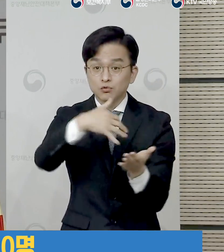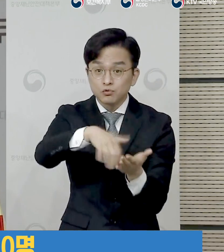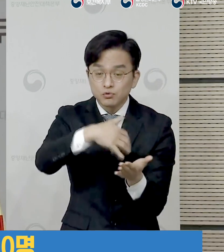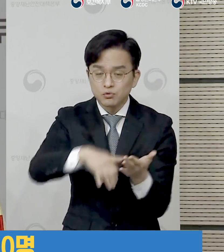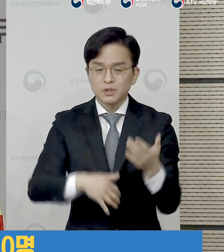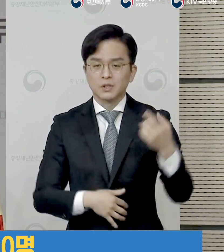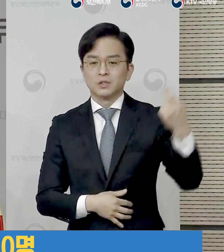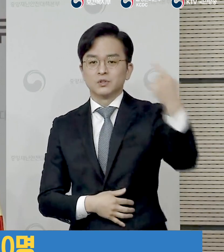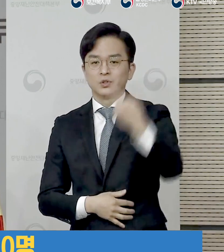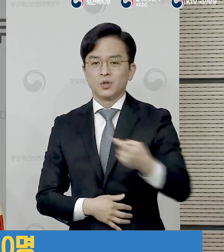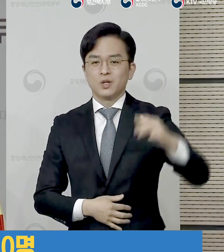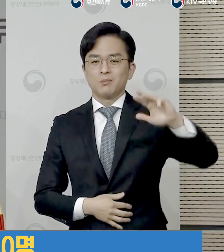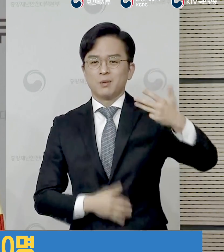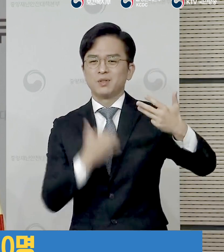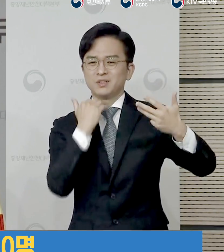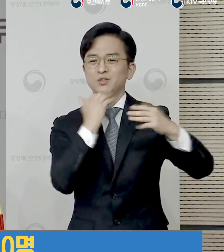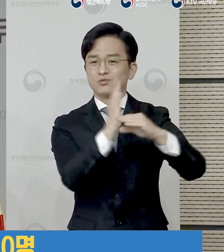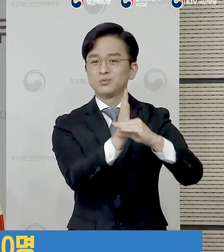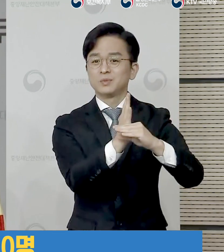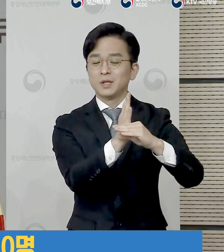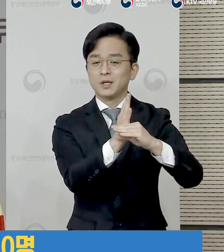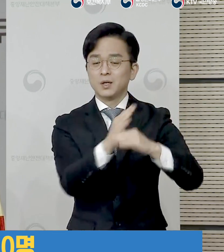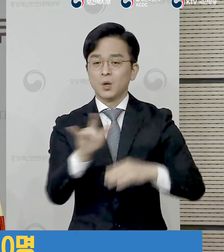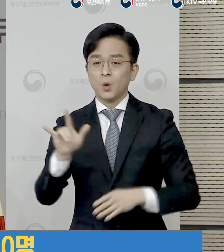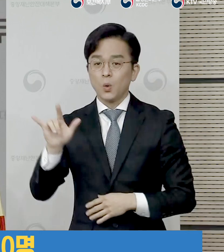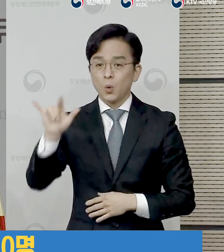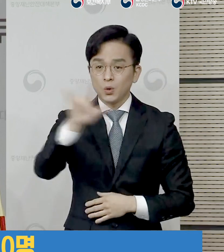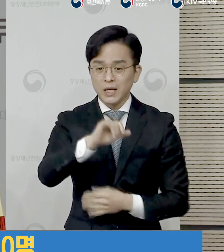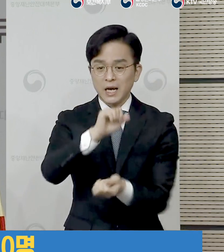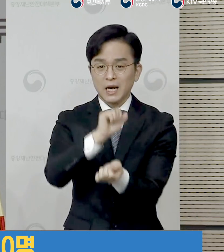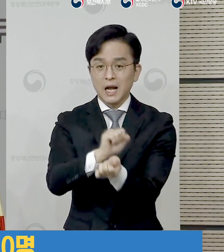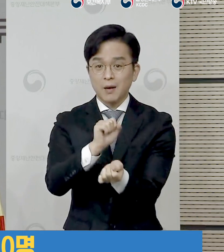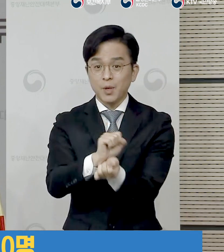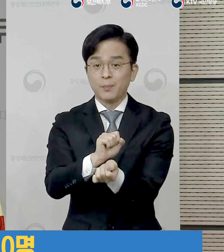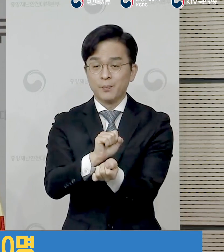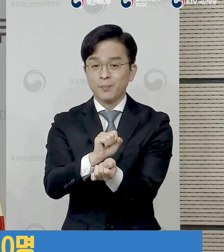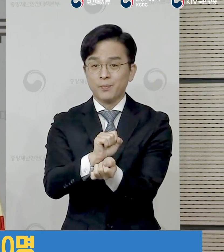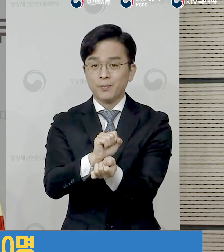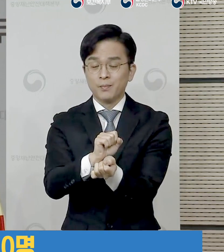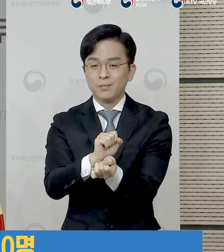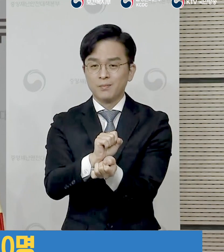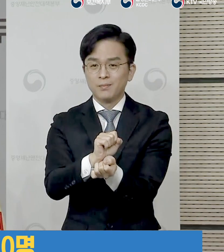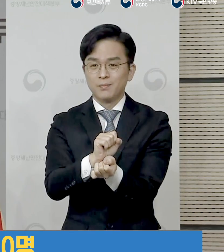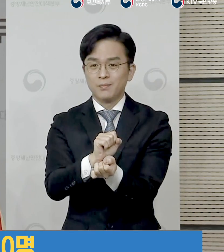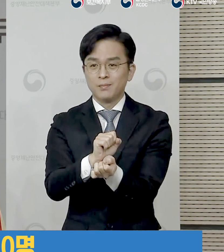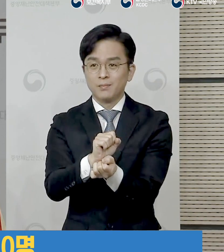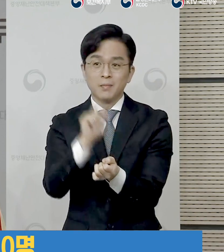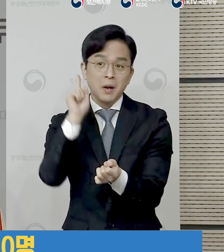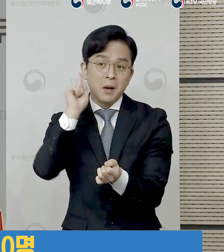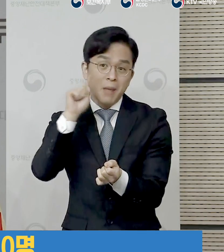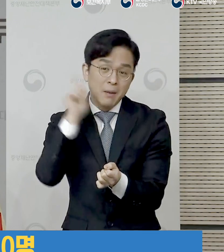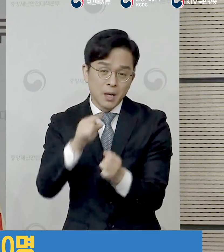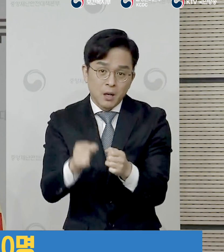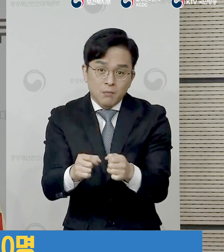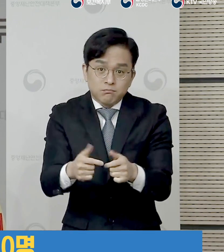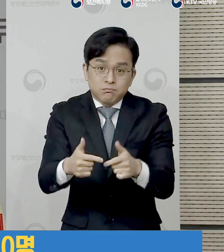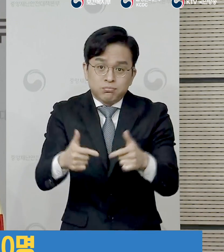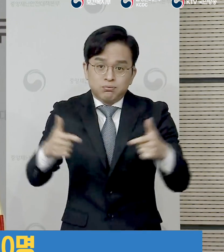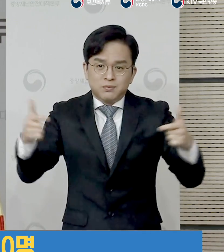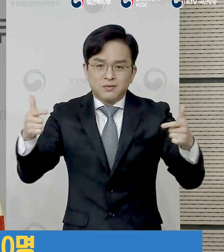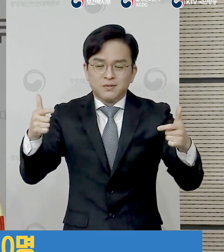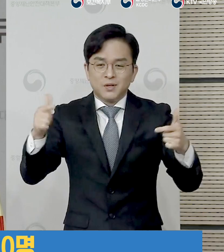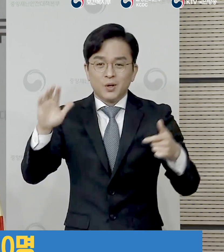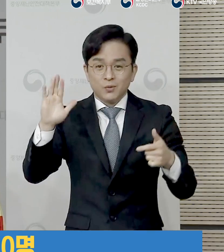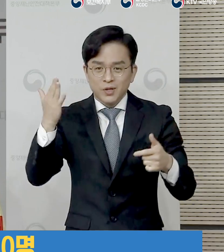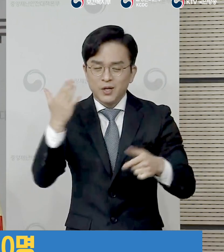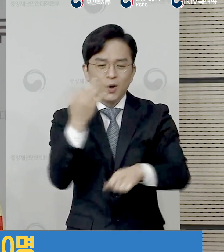약 1,800명입니다. 코로나19 감염 확산의 규모를 예측하지 못하고 많은 확진 환자들이